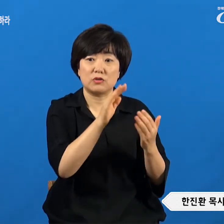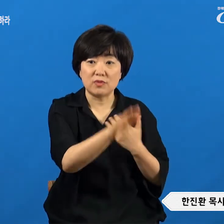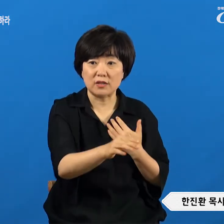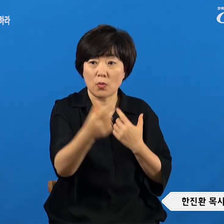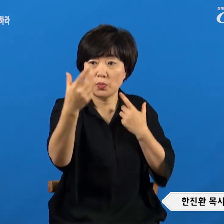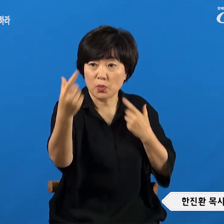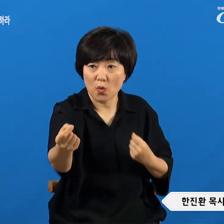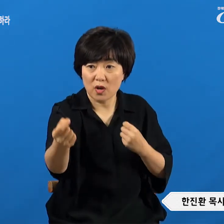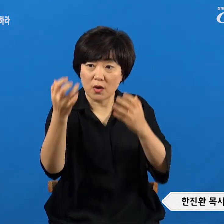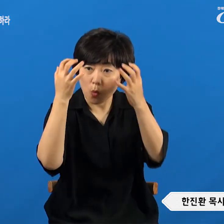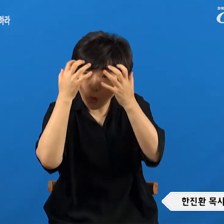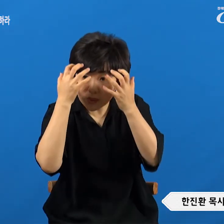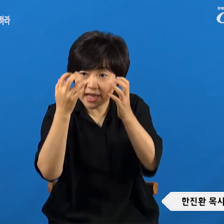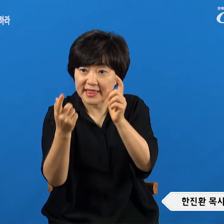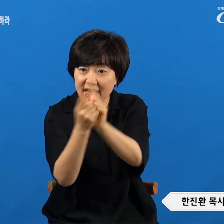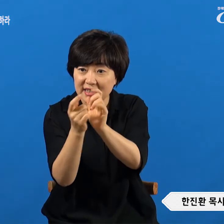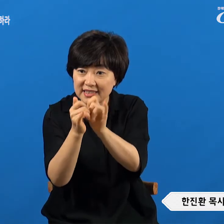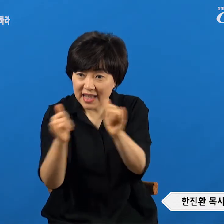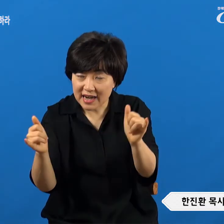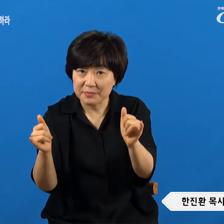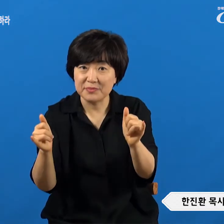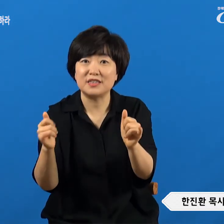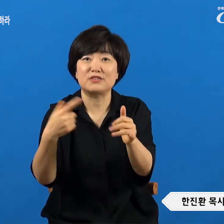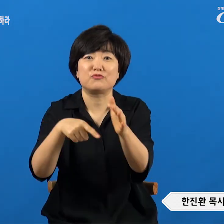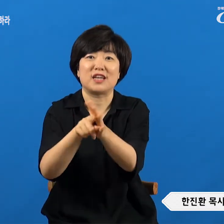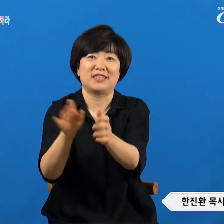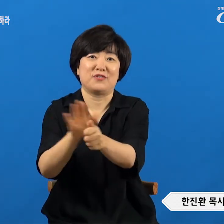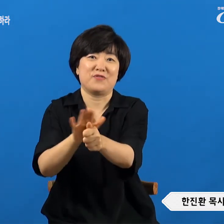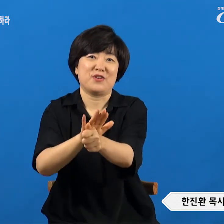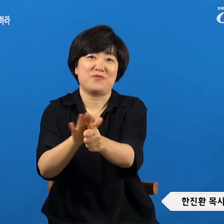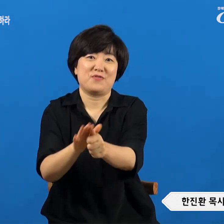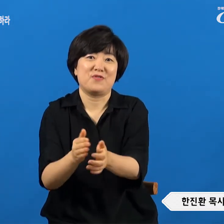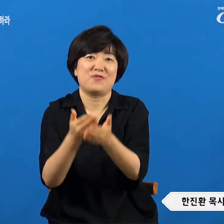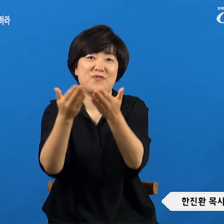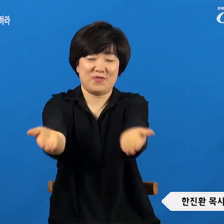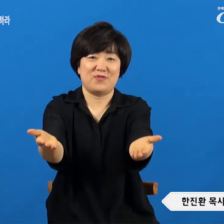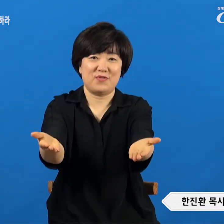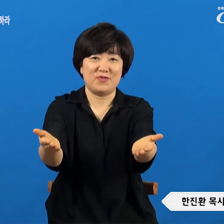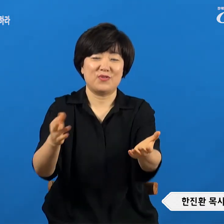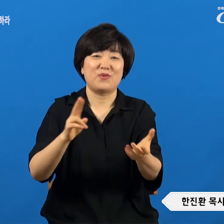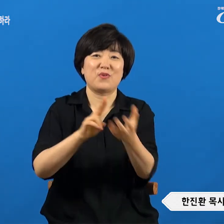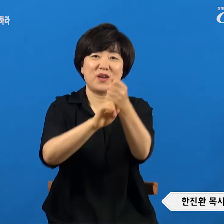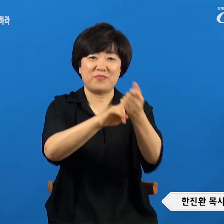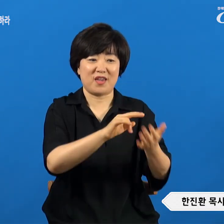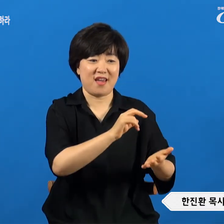일에 놀라운 하나님의 도구로 쓰시기 위해서 하나님 그렇게 하십니다.